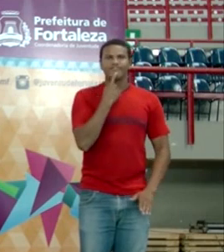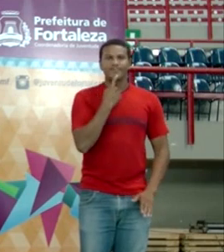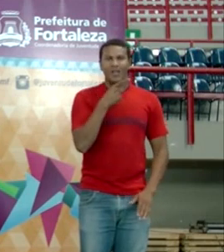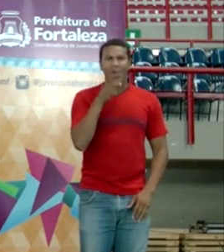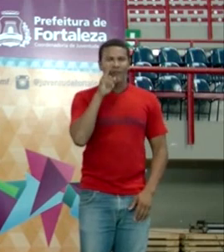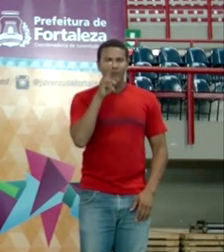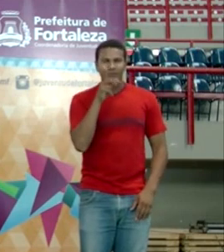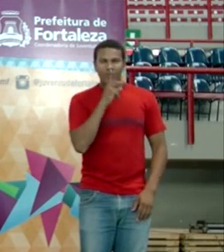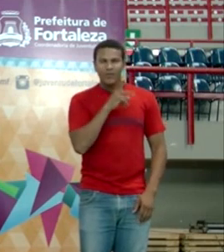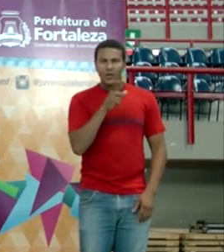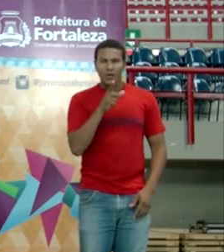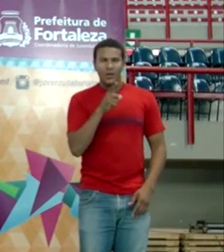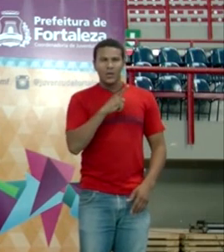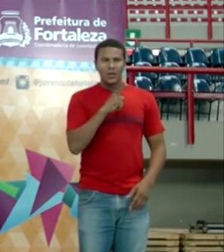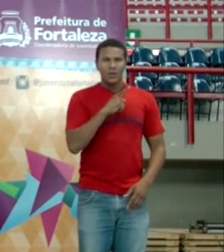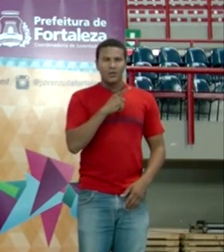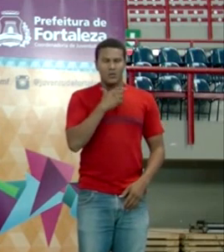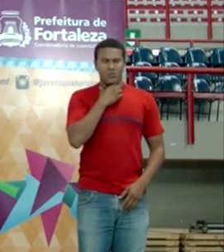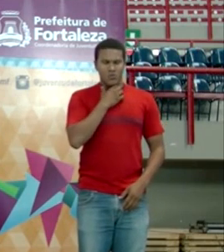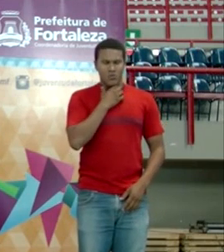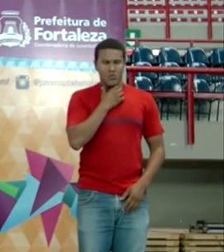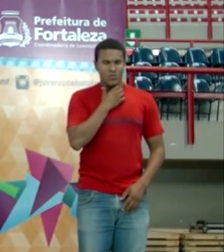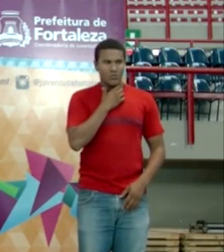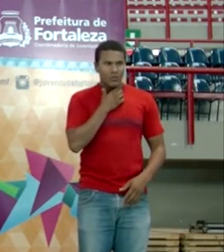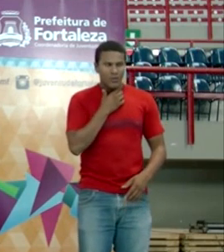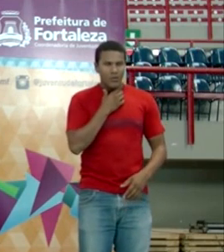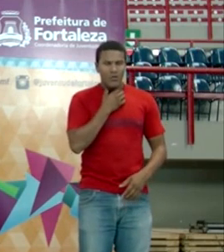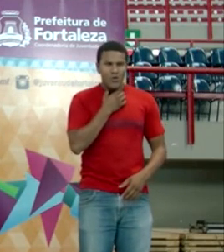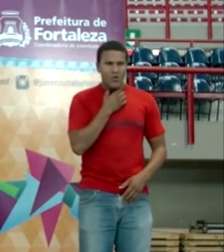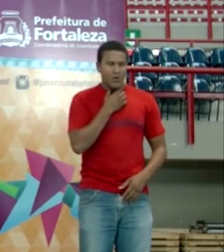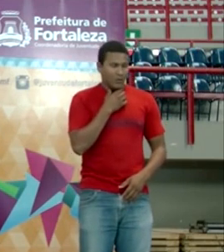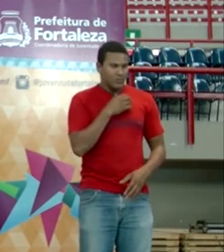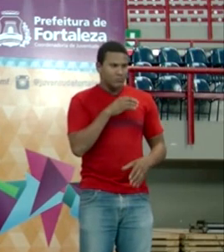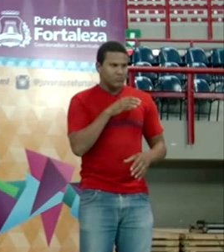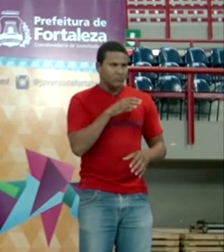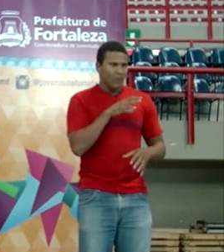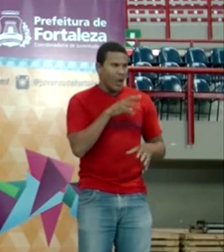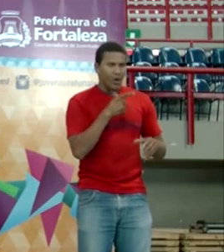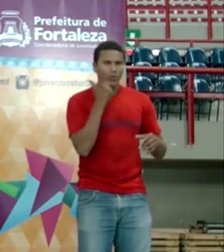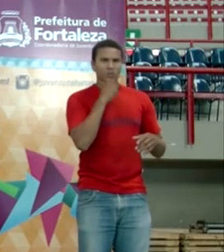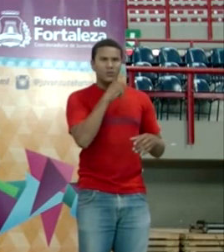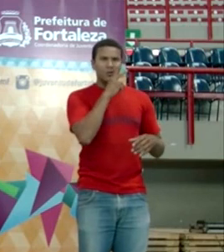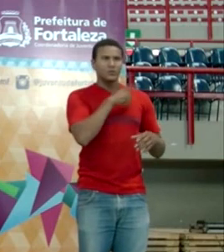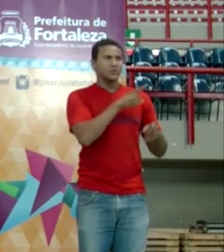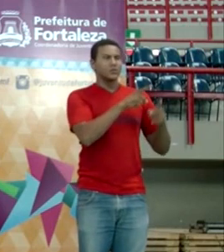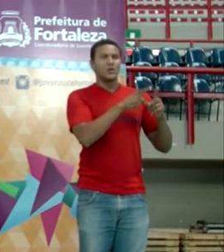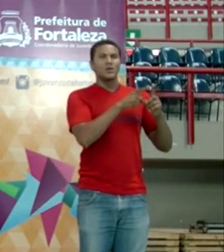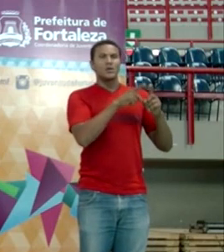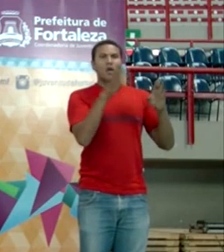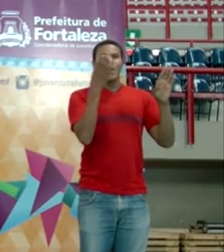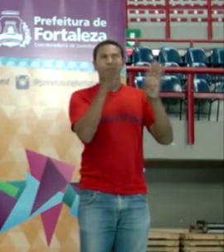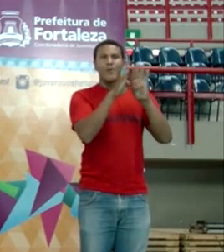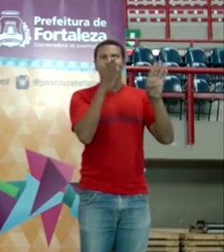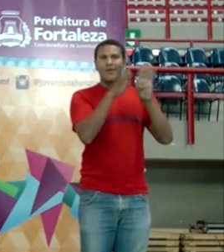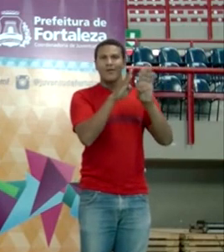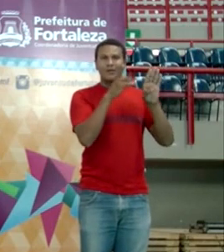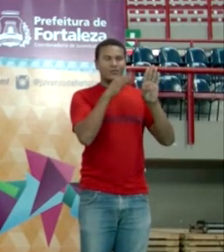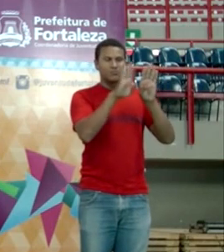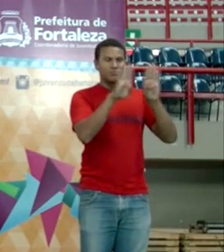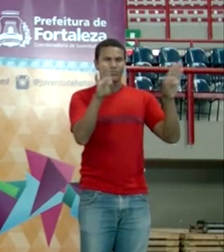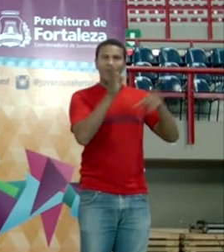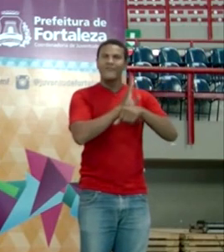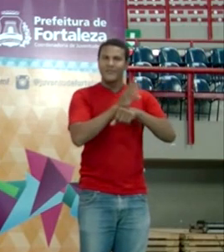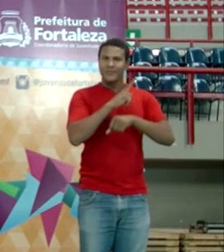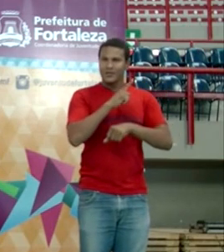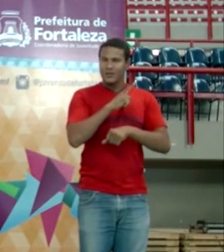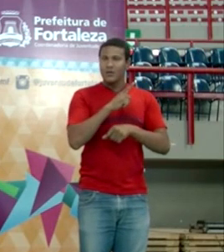espiões, né? Que o cara fala não sei o que, e tosse, faz alguma coisa aí, consegue abrir uma porta. Por quê? Porque nossa voz é única.